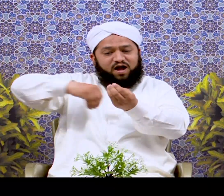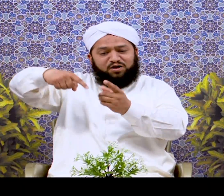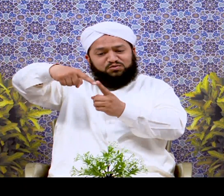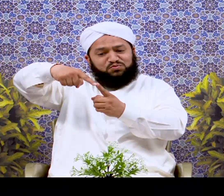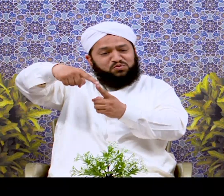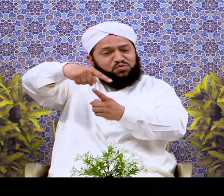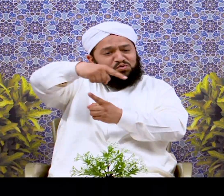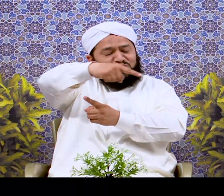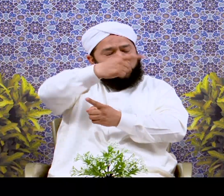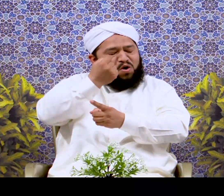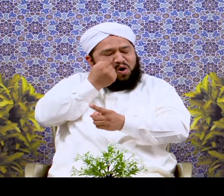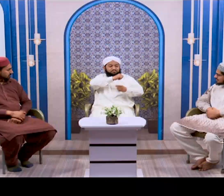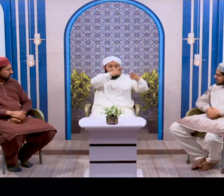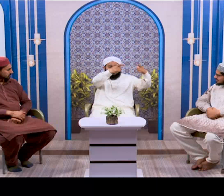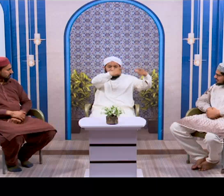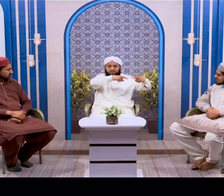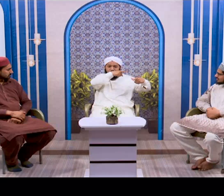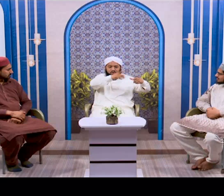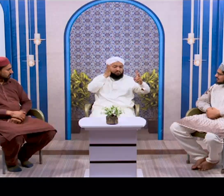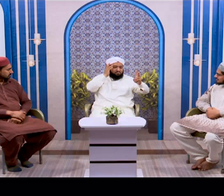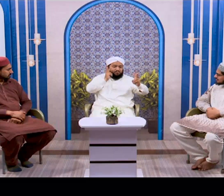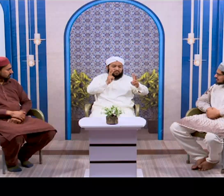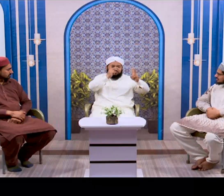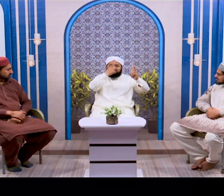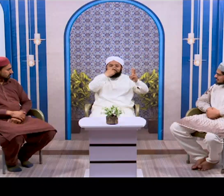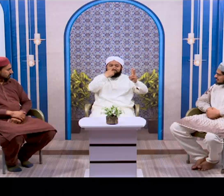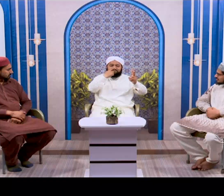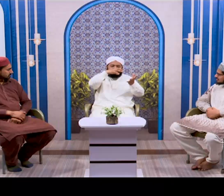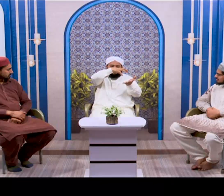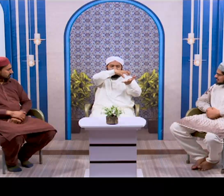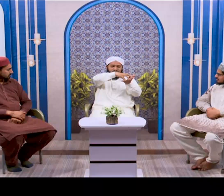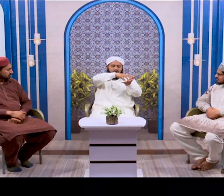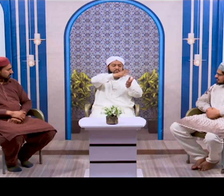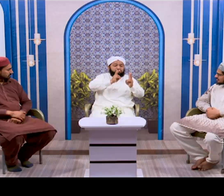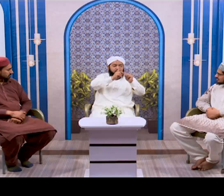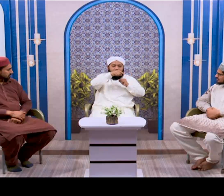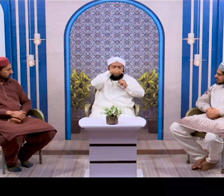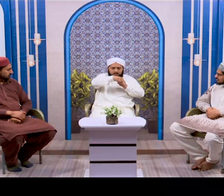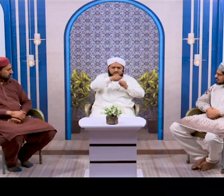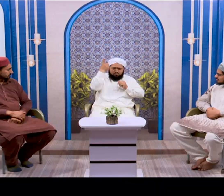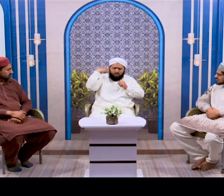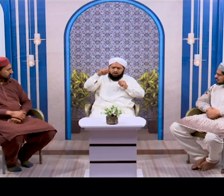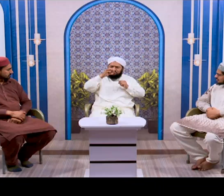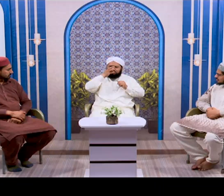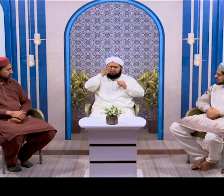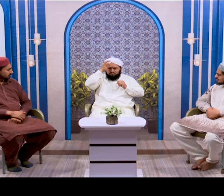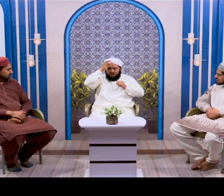میں بیت المقدس آیا۔ بیت المقدس میں تمام انبیاء، رسل اور فرشتے پہلے ہی استقبال کے لیے موجود